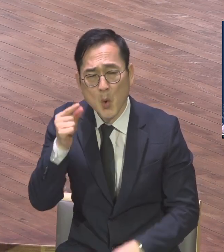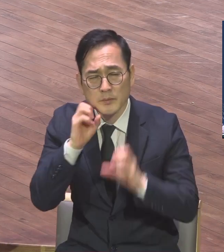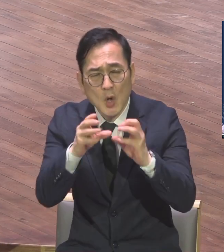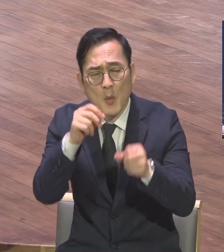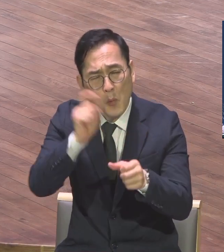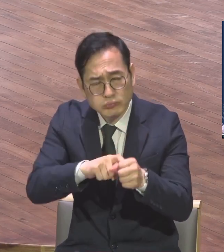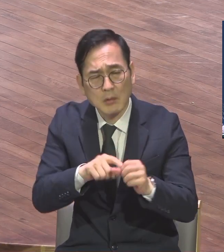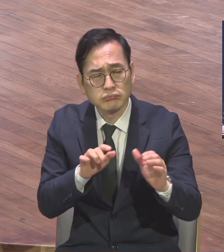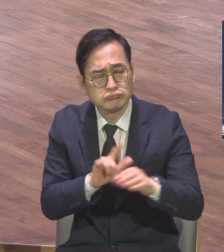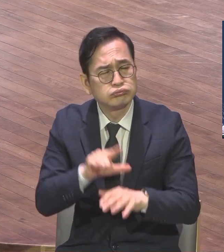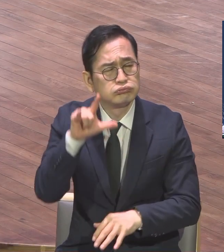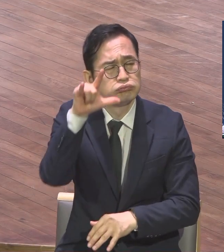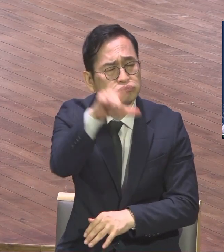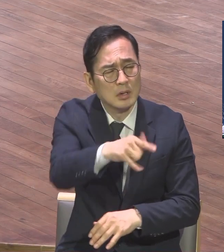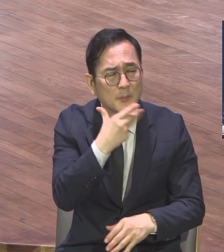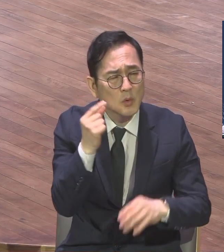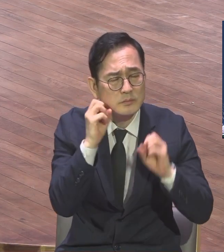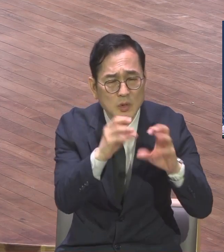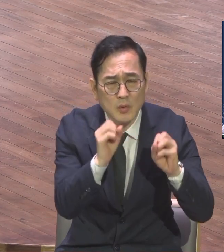수도 있다는 얘기예요.